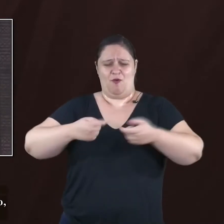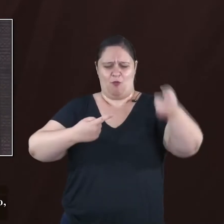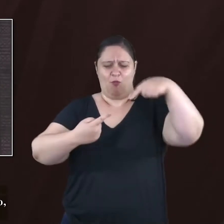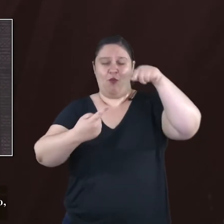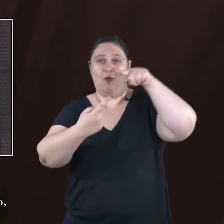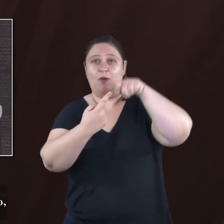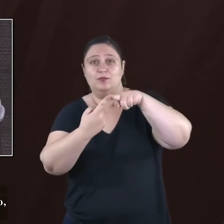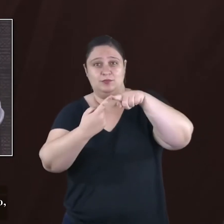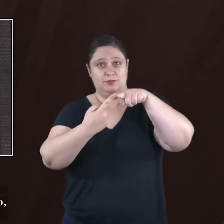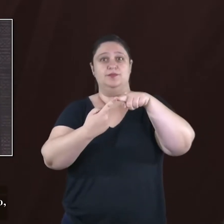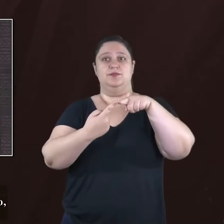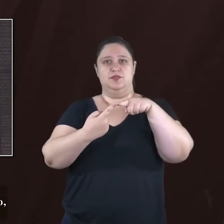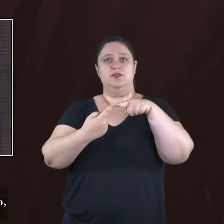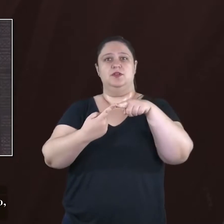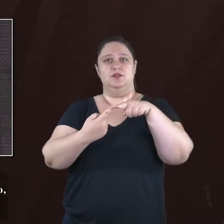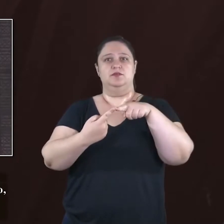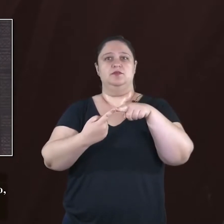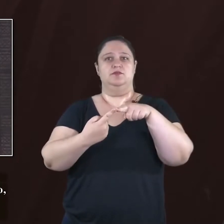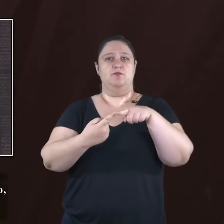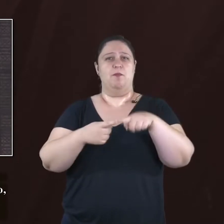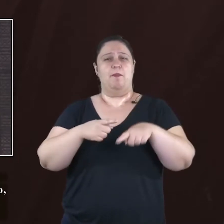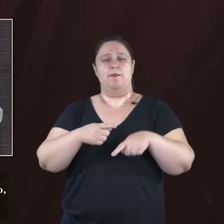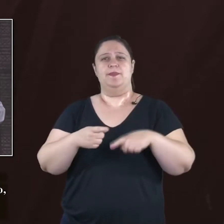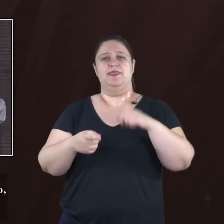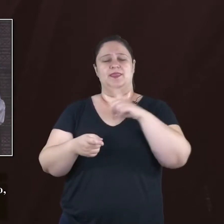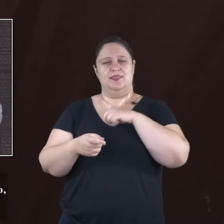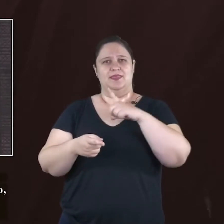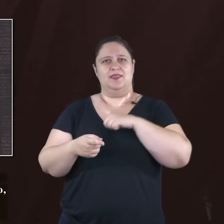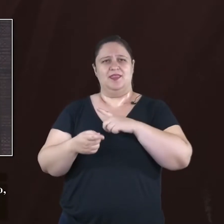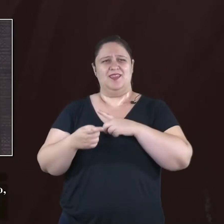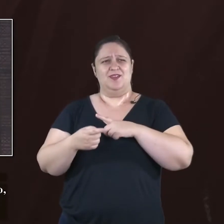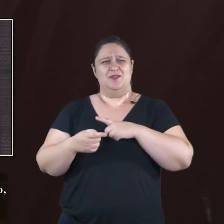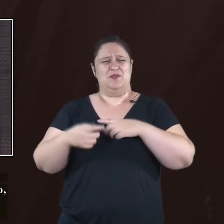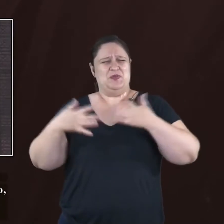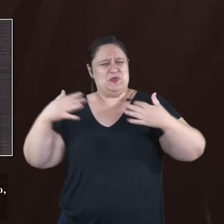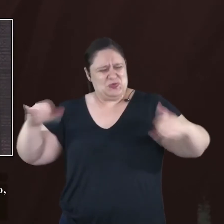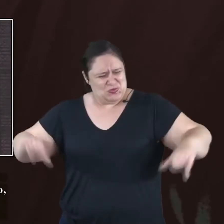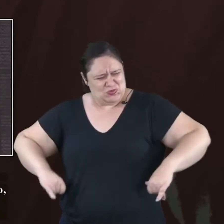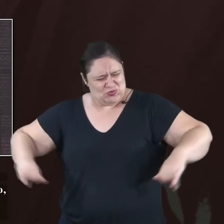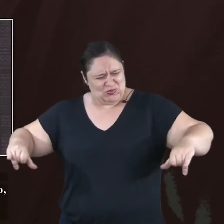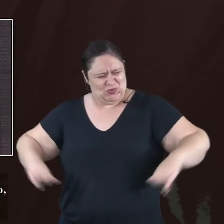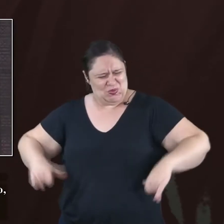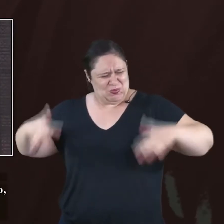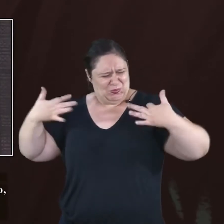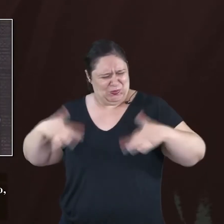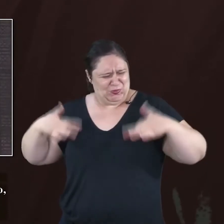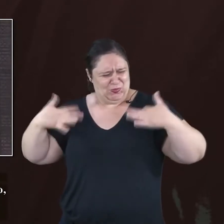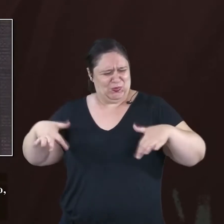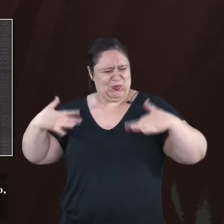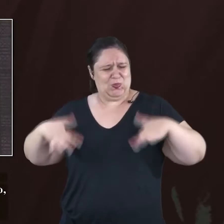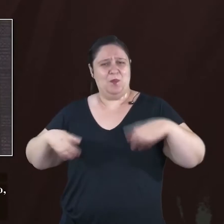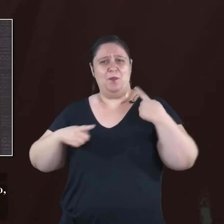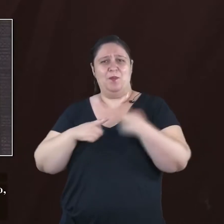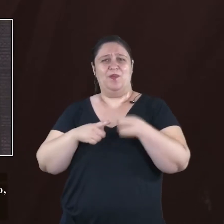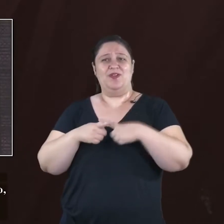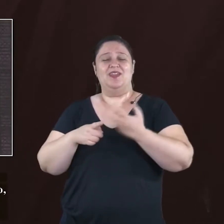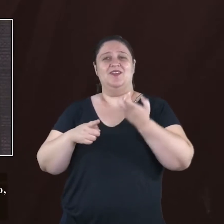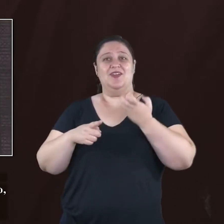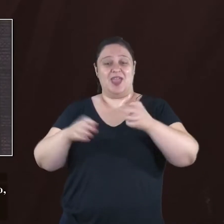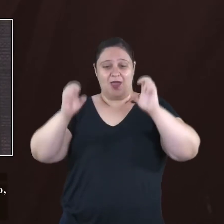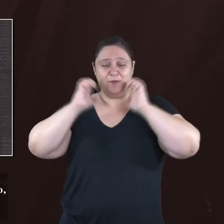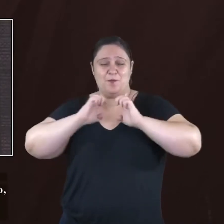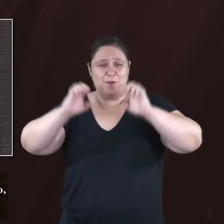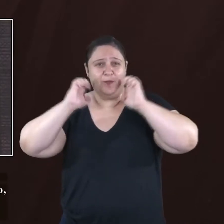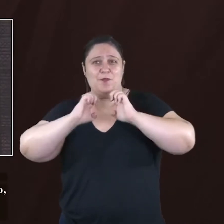ar, mas esmurro o meu corpo e eu reduzo a escravidão, para que, tendo pregado a outros, não venha